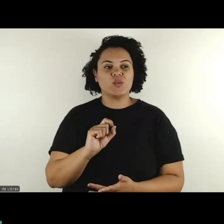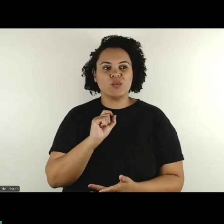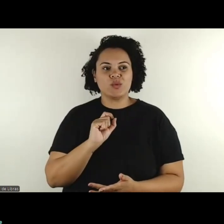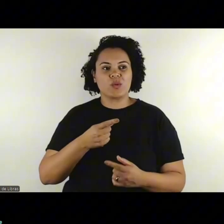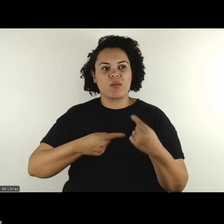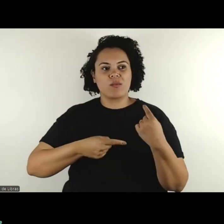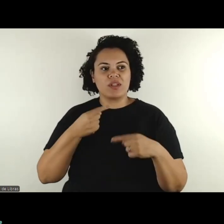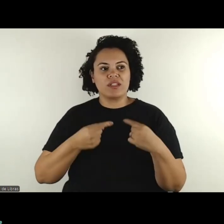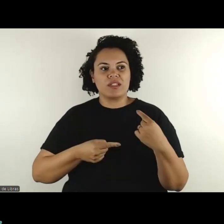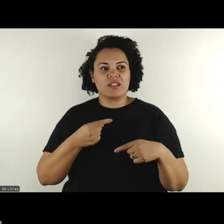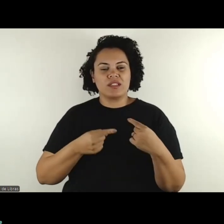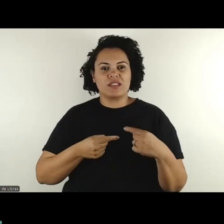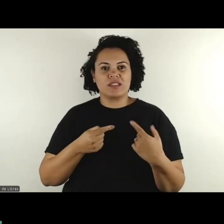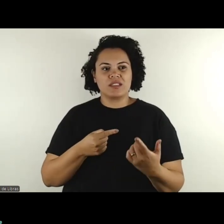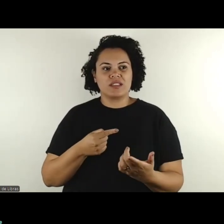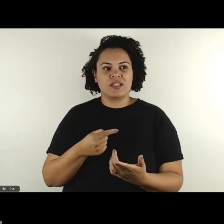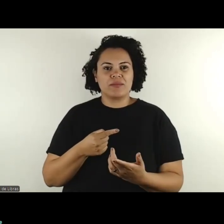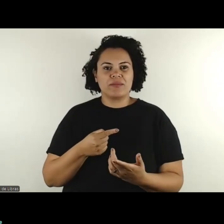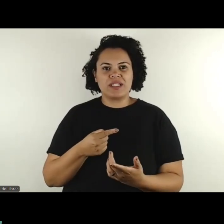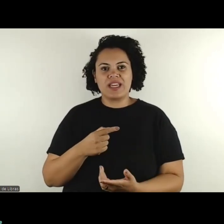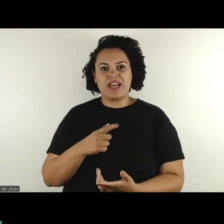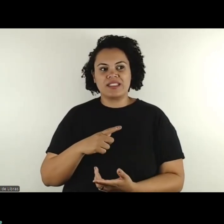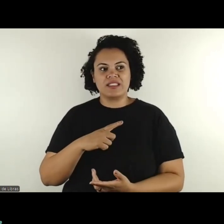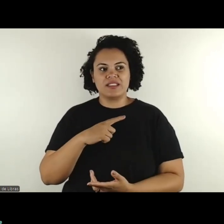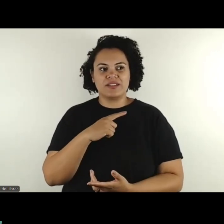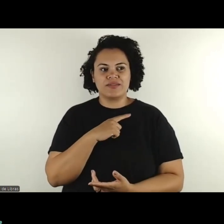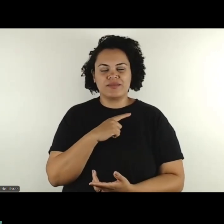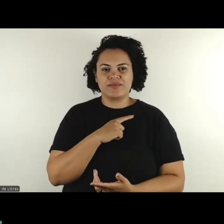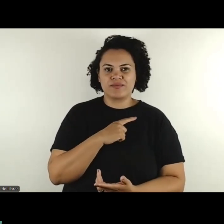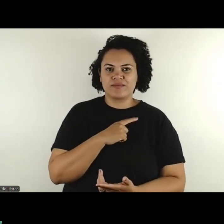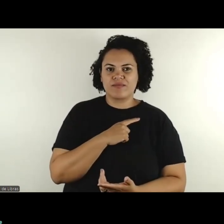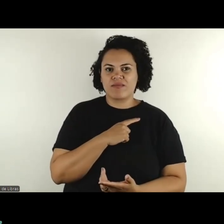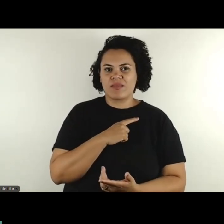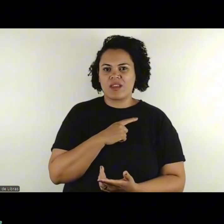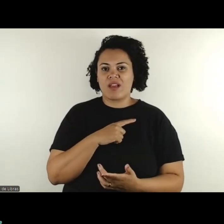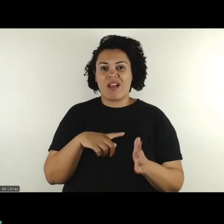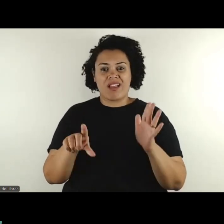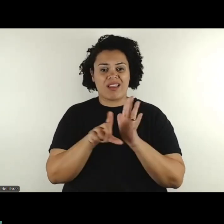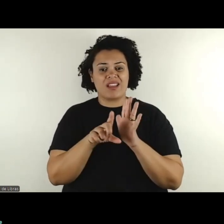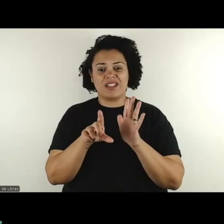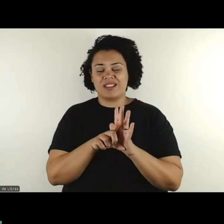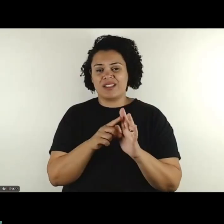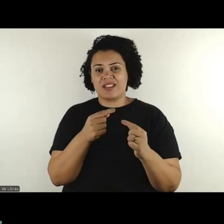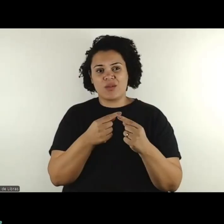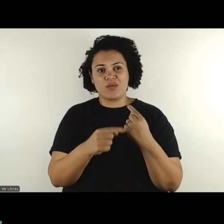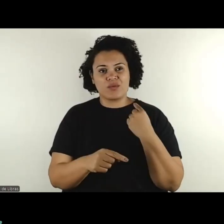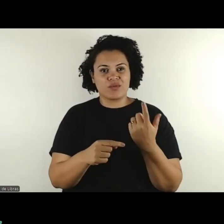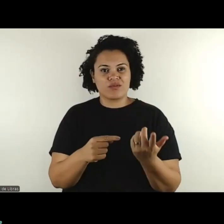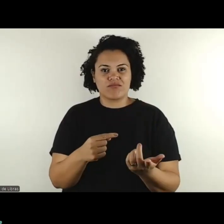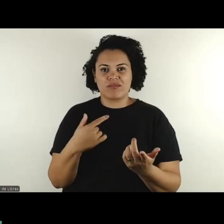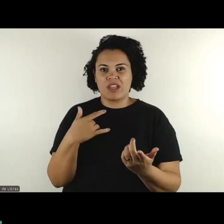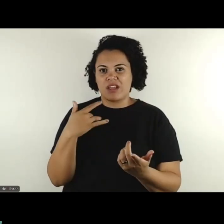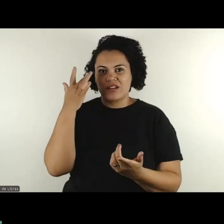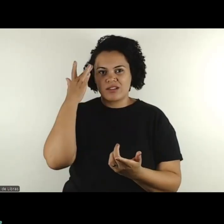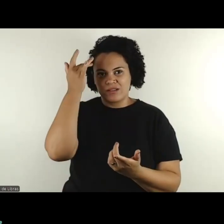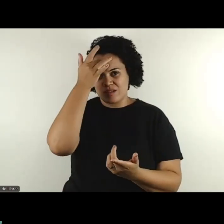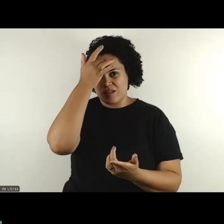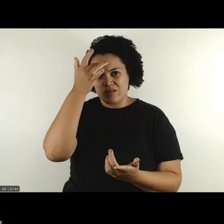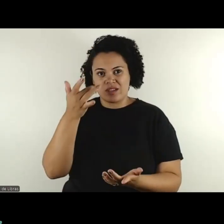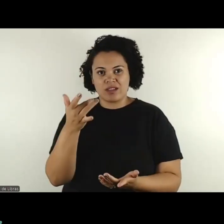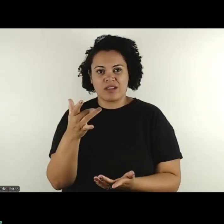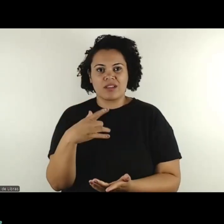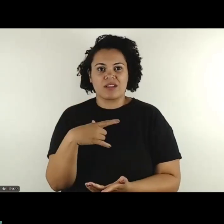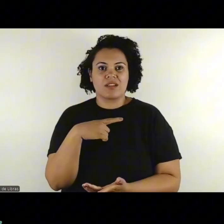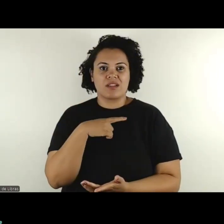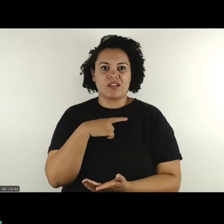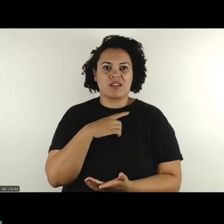ela apresentava um ataque frontal, né, assim, à vasta legislação da política de saúde mental, álcool e outras drogas, que havia